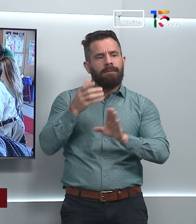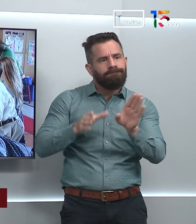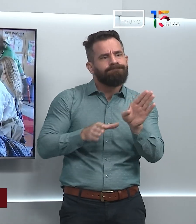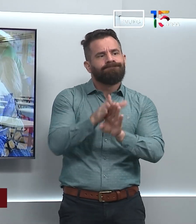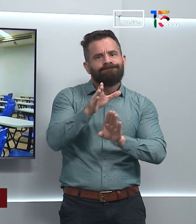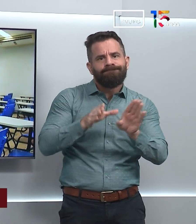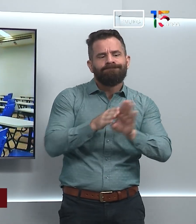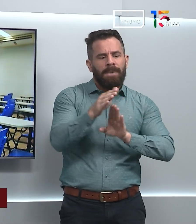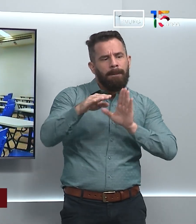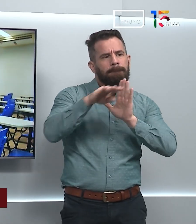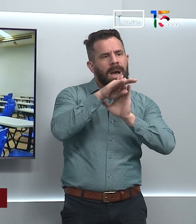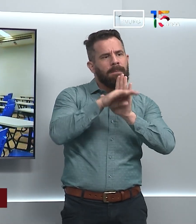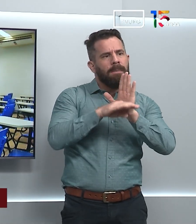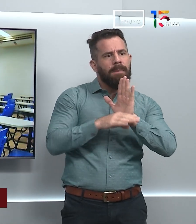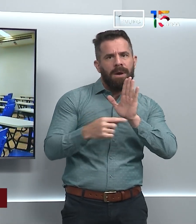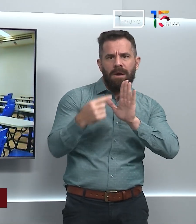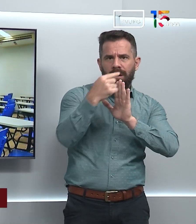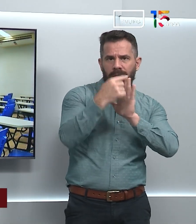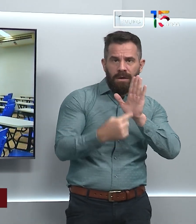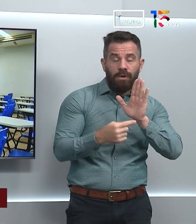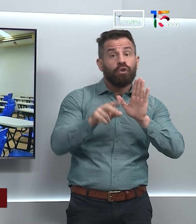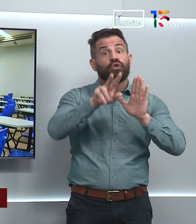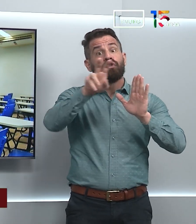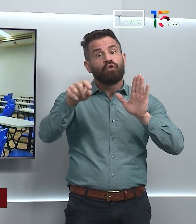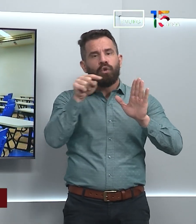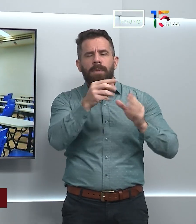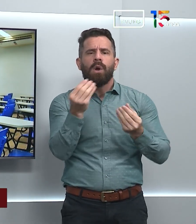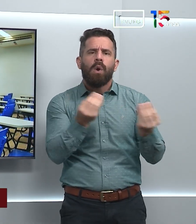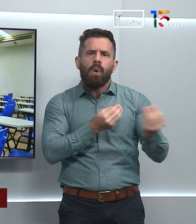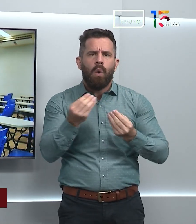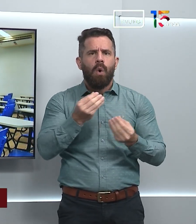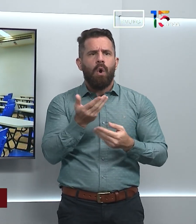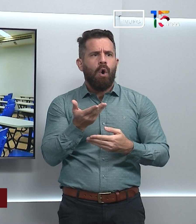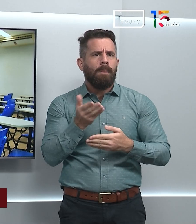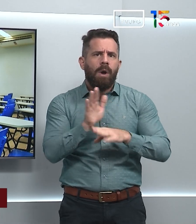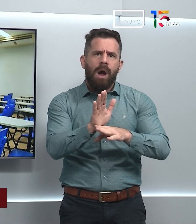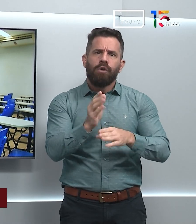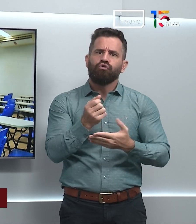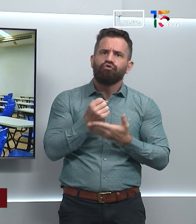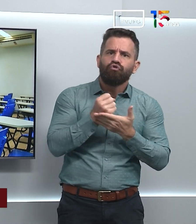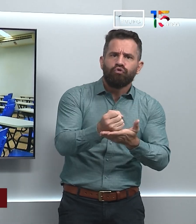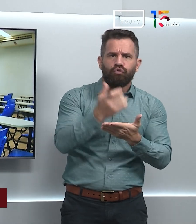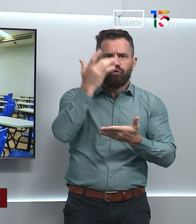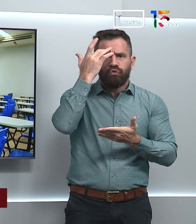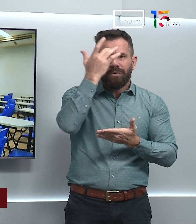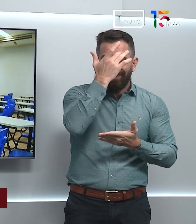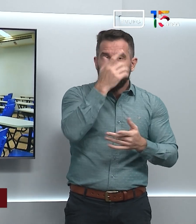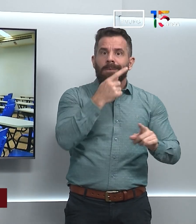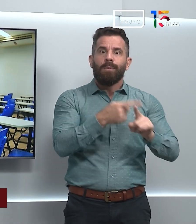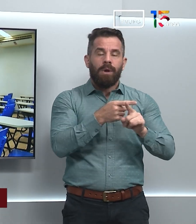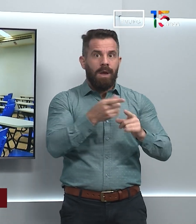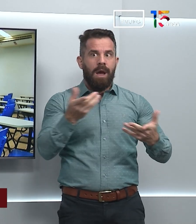de telas e também sobre apoio psicológico para acolher estudantes que possam sofrer diante dessa nova